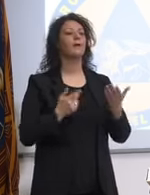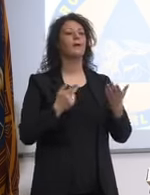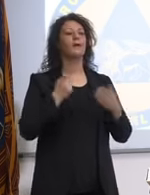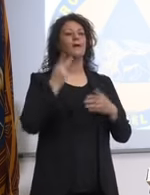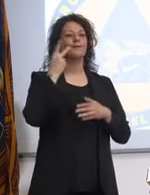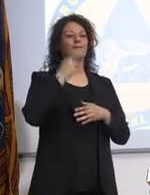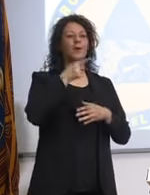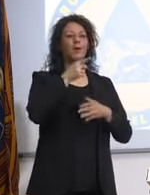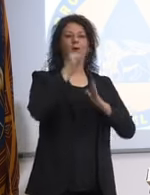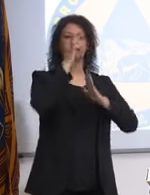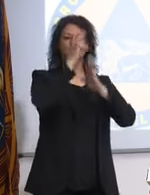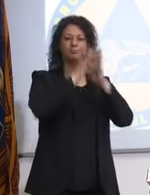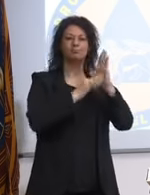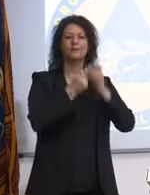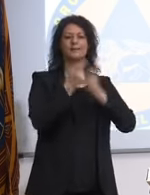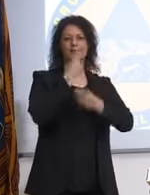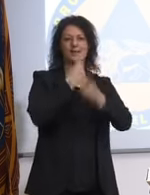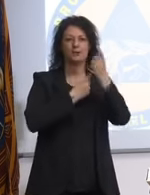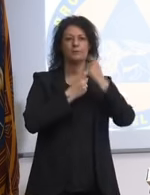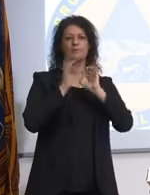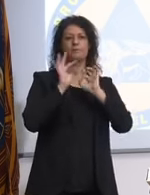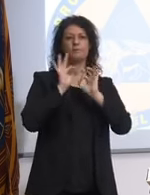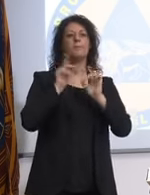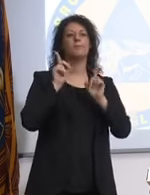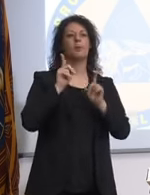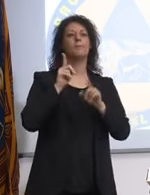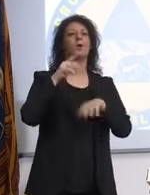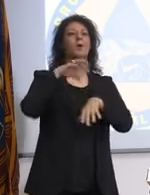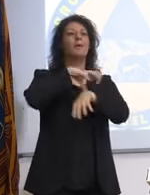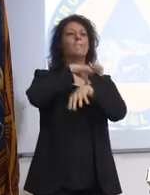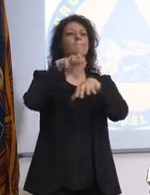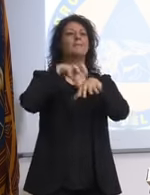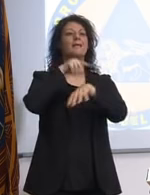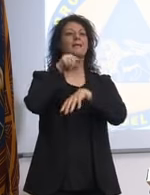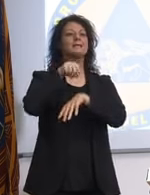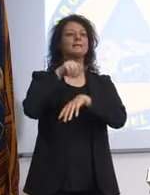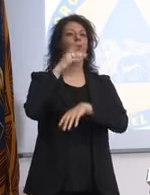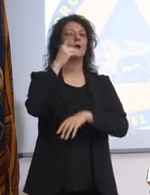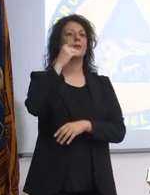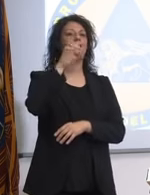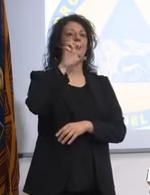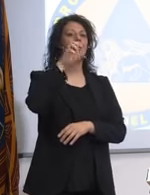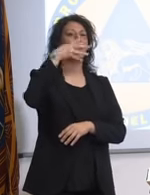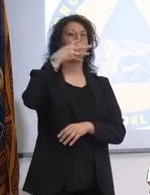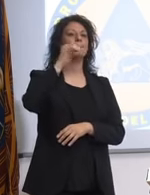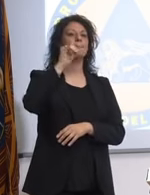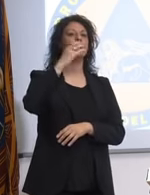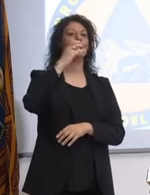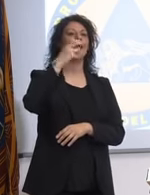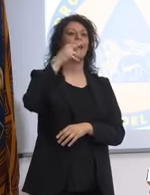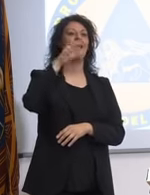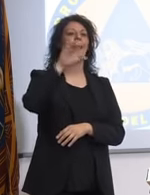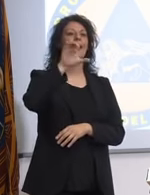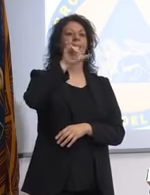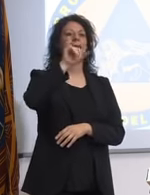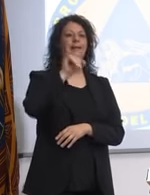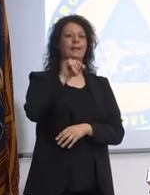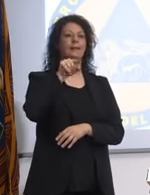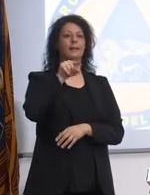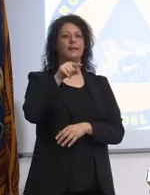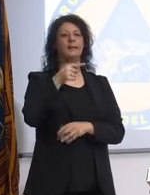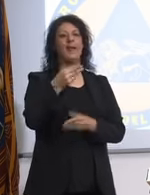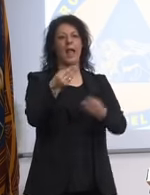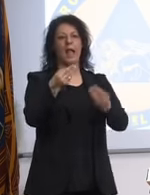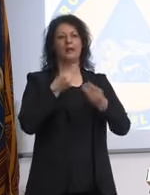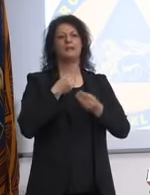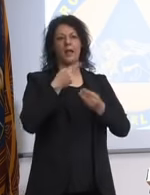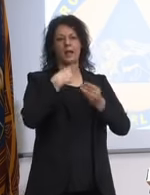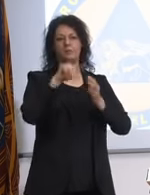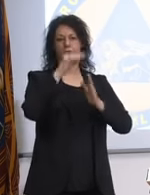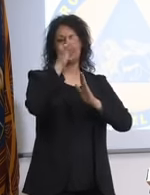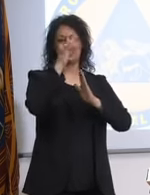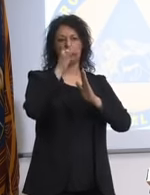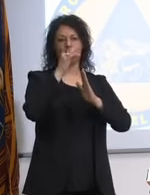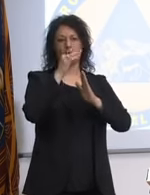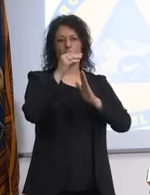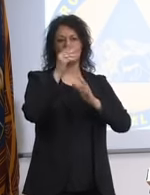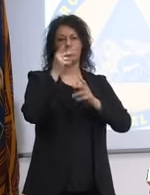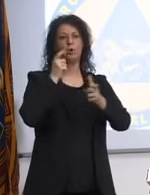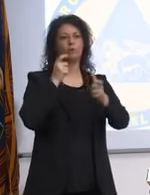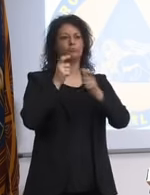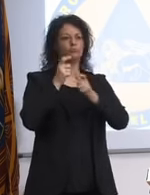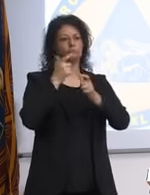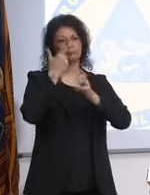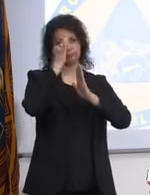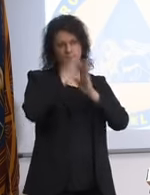siamo inventati, c'è un accordo con il ministro De Micheli che ha portato a questo, non è una cosa. E Maralasi.